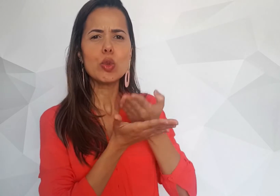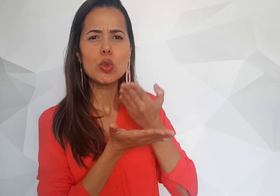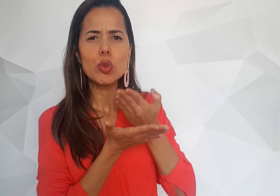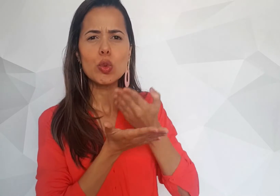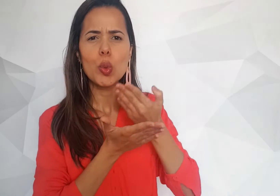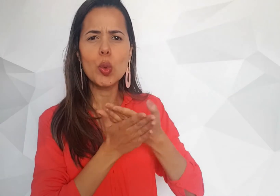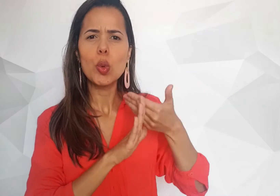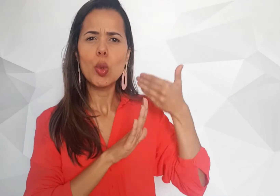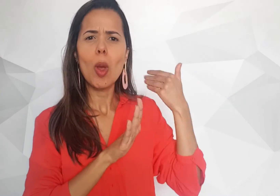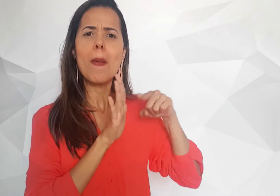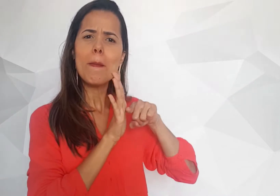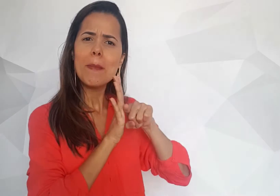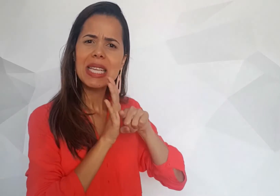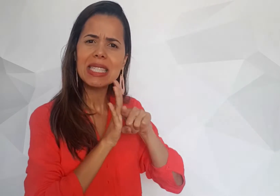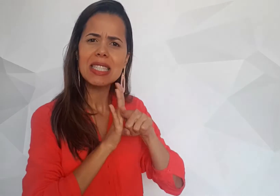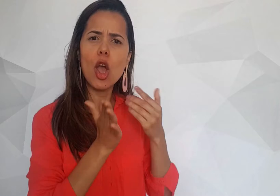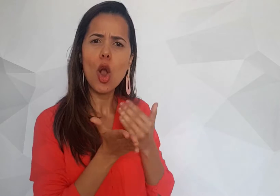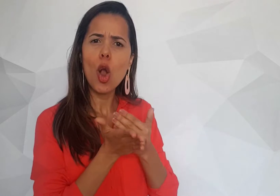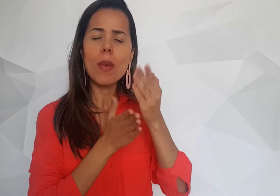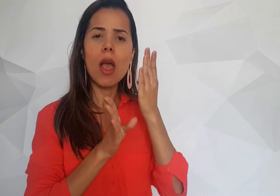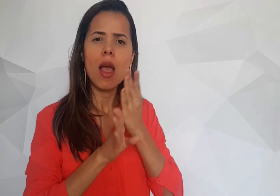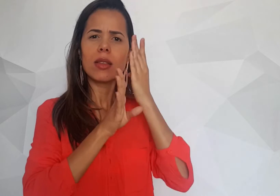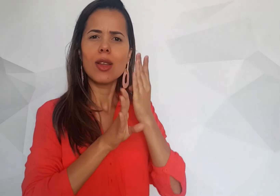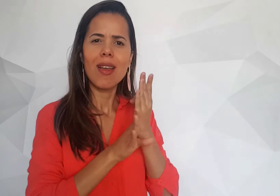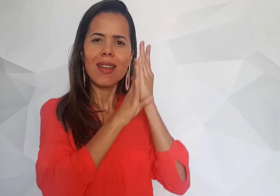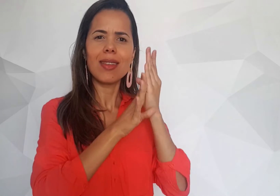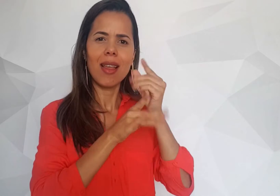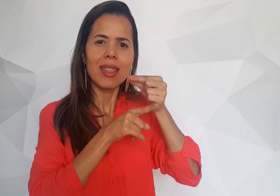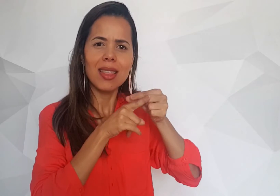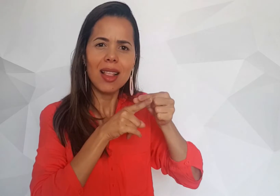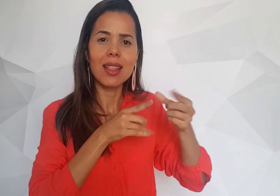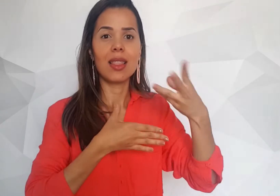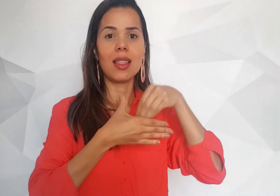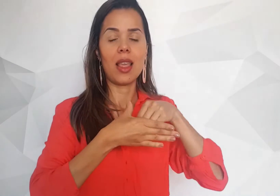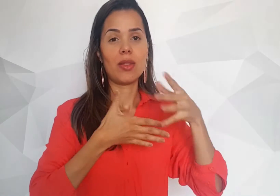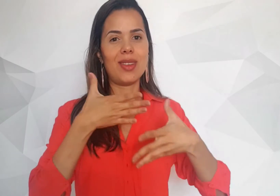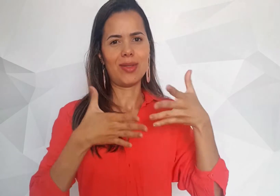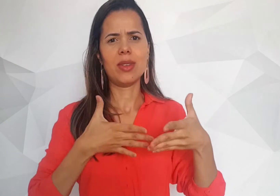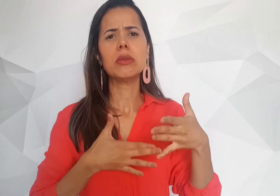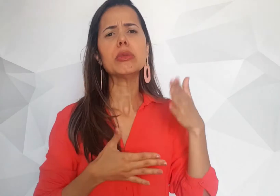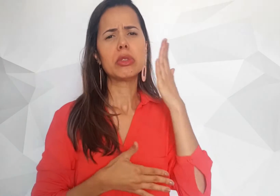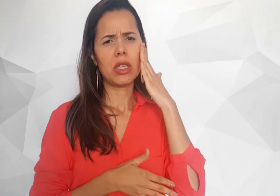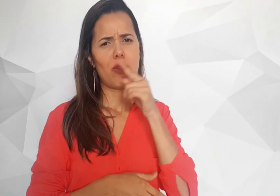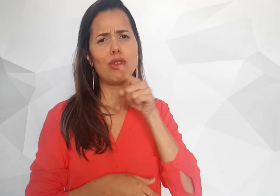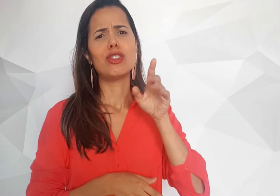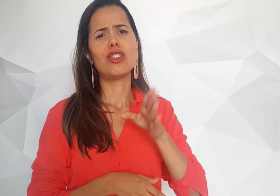os estudos que começaram a descrever essas unidades mínimas em língua de sinais. Eu sei que vocês já devem